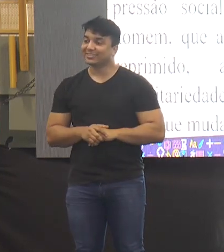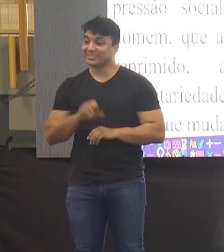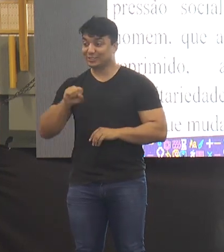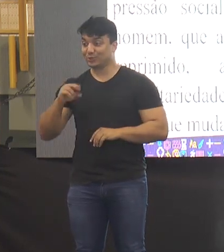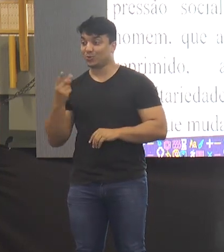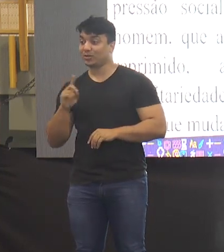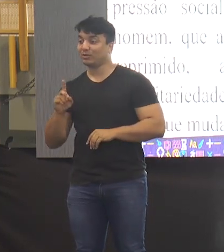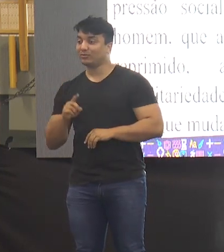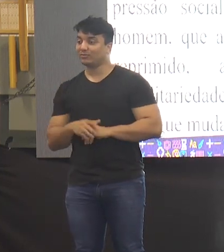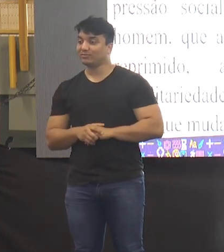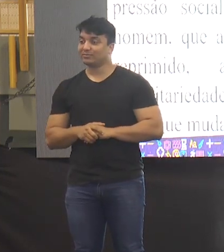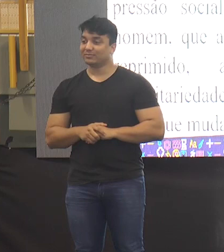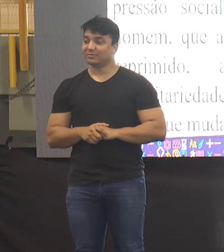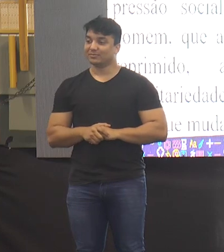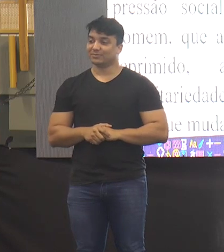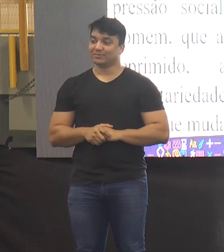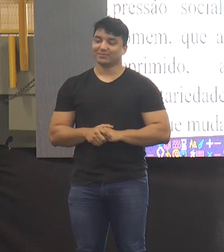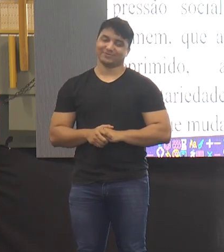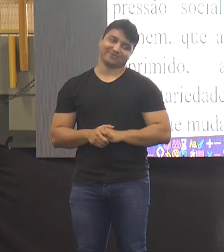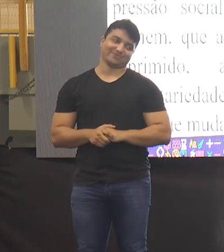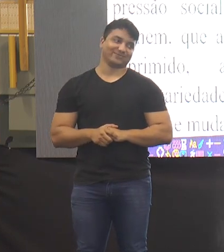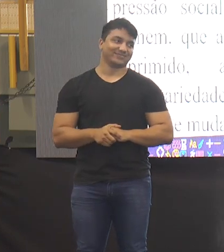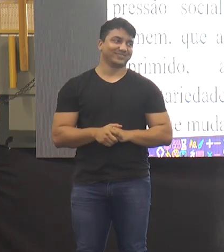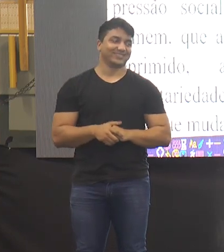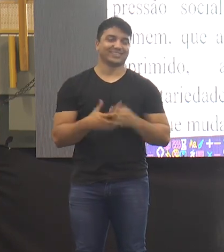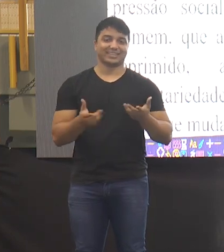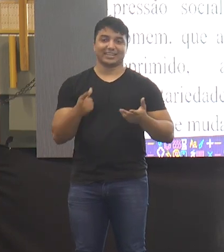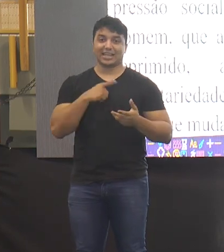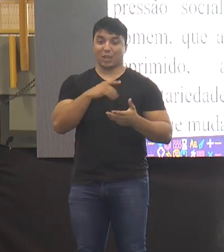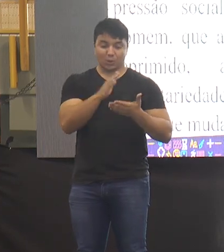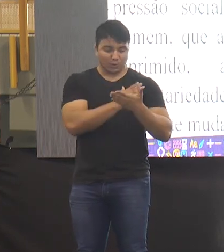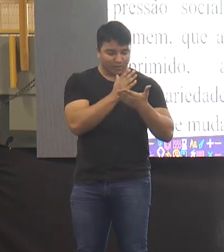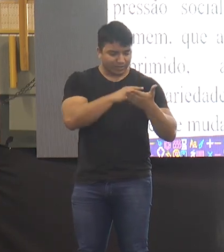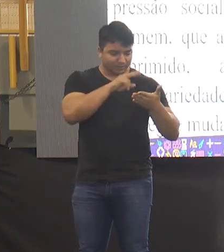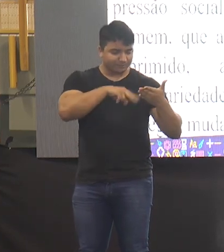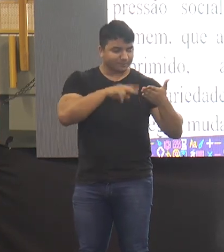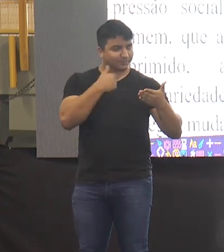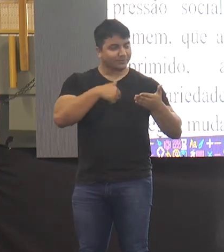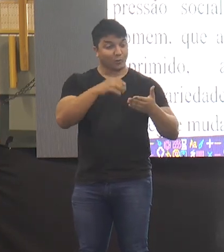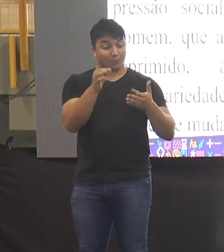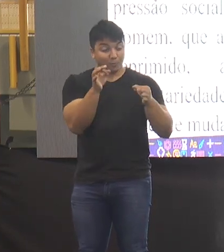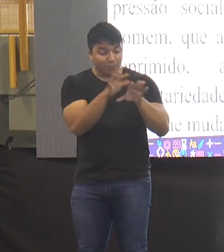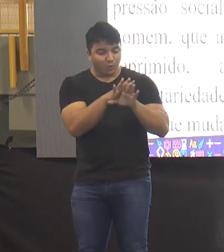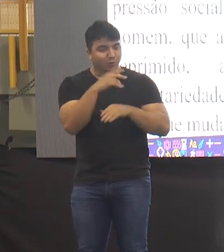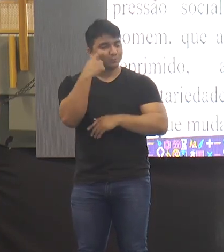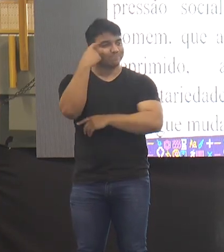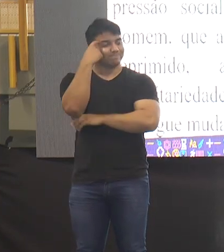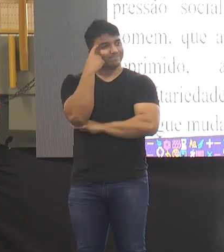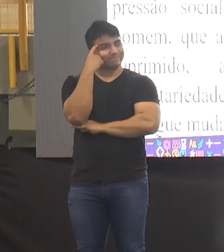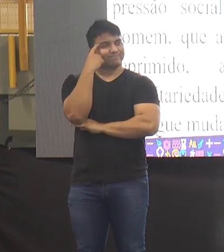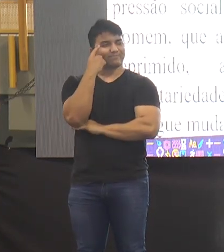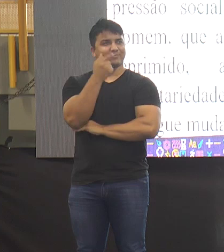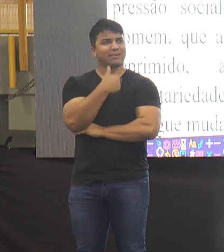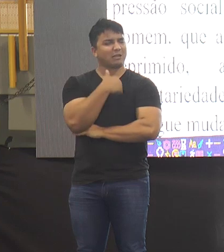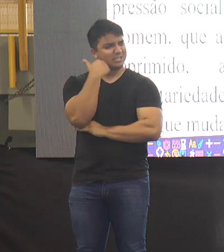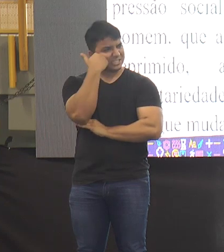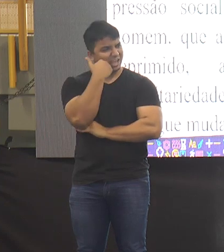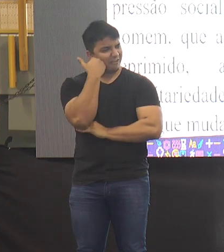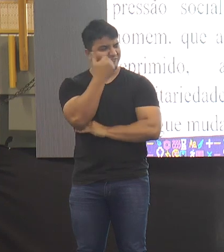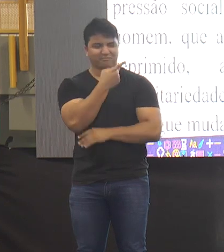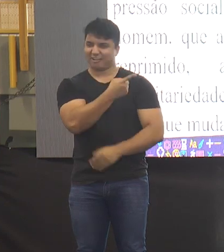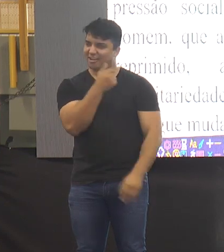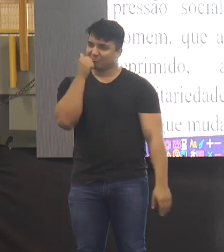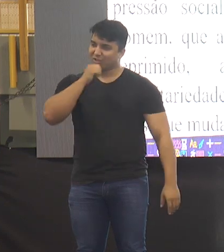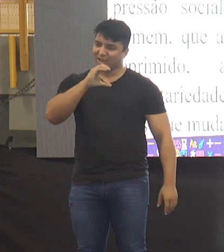vez que eu li Dom Casmurro, eu terminei o livro pensando, Capitu safada.